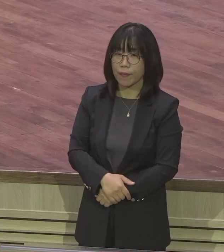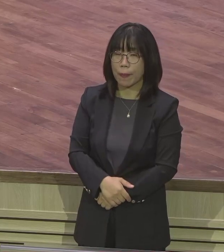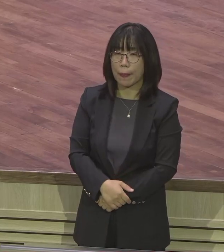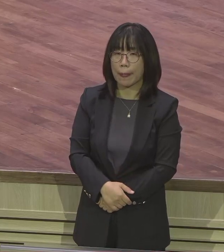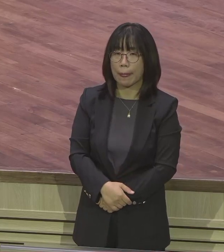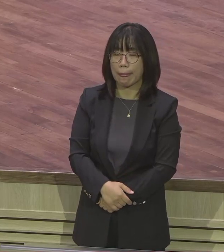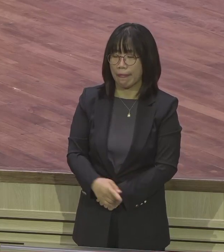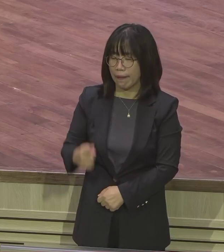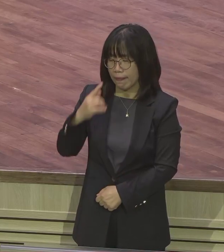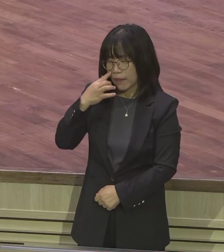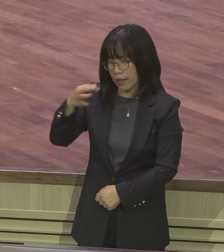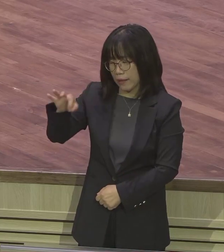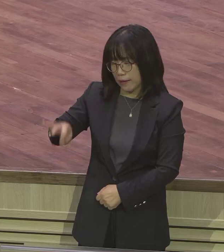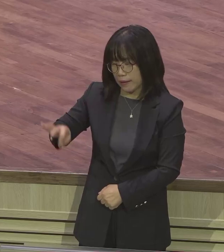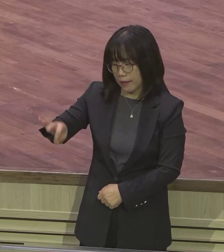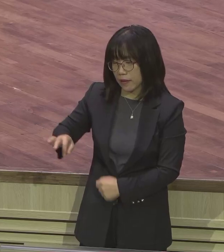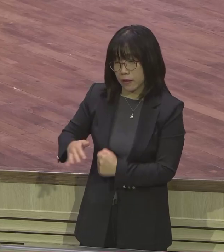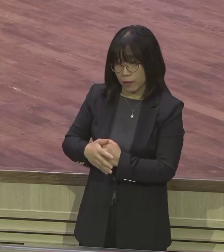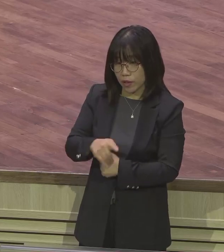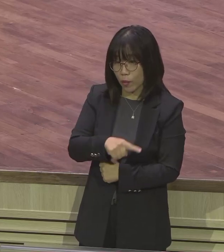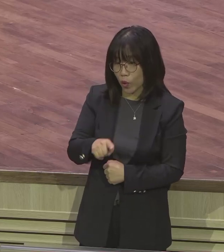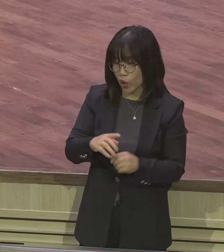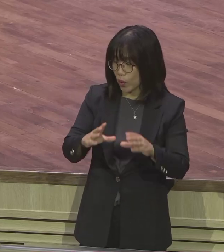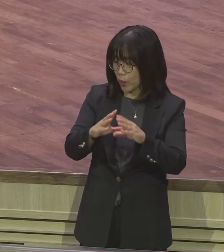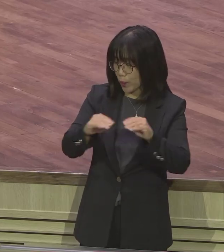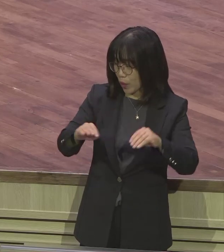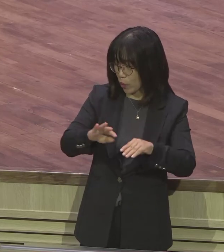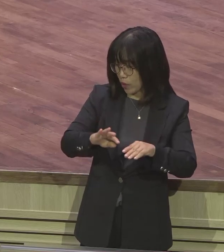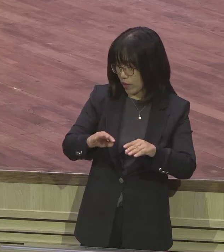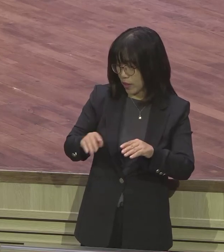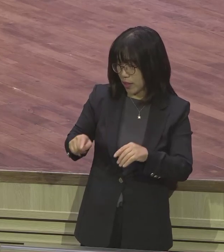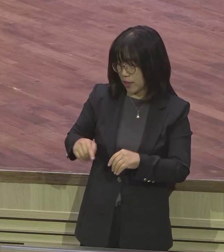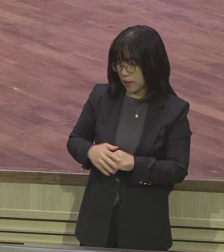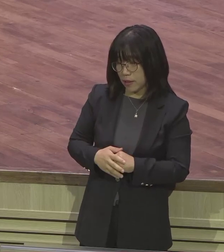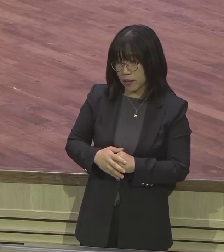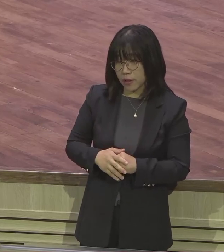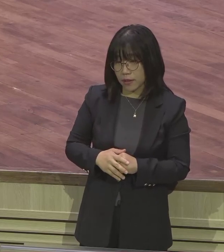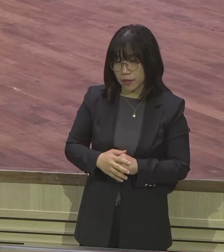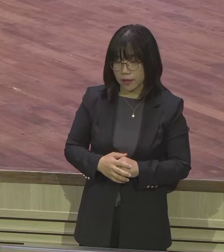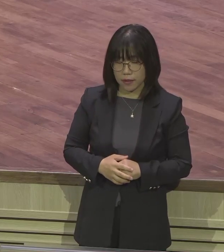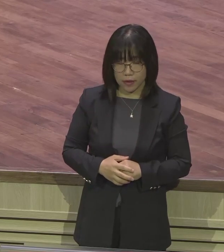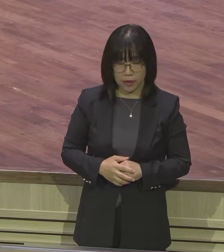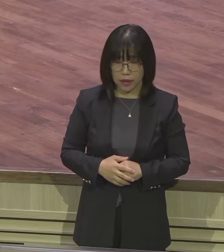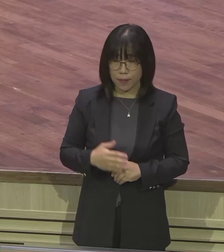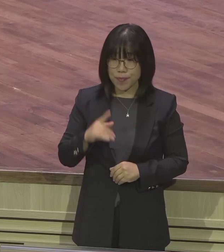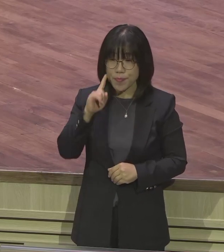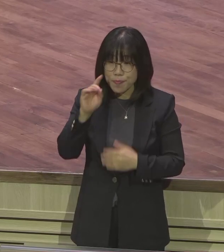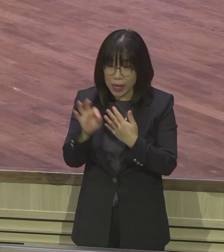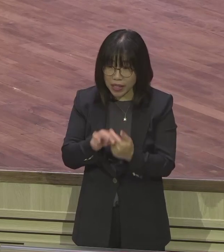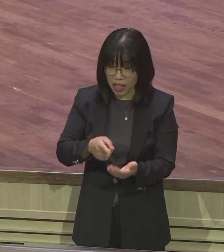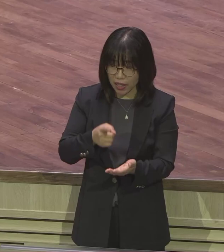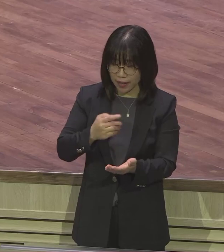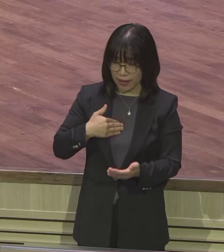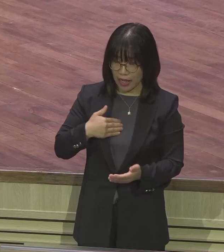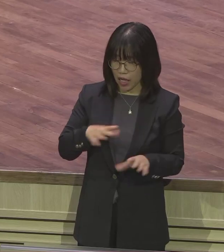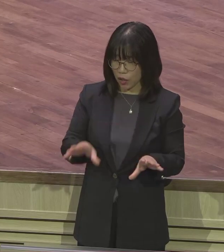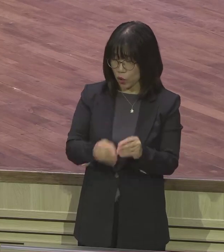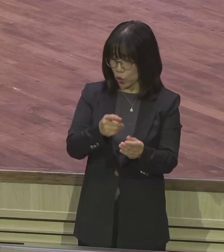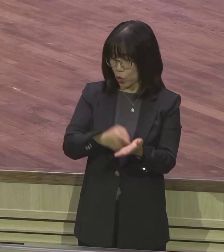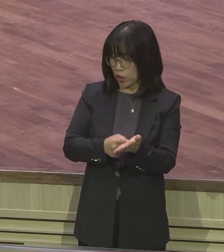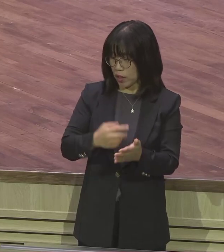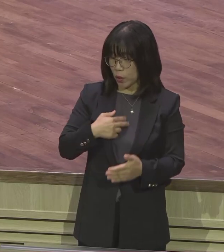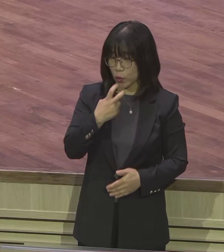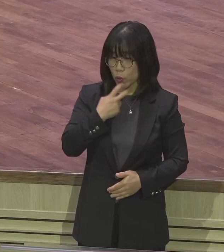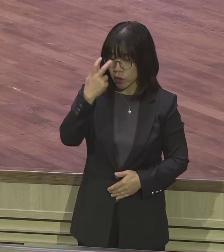천한 그런 직업이었습니다. 자, 우리 같으면 어떻게 하겠어요? 자기가 종인데 명이지, 체면도 있지.